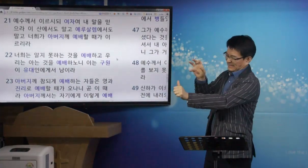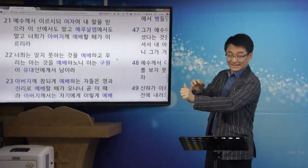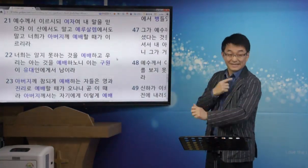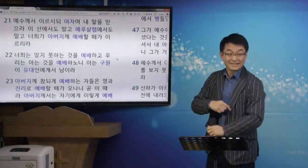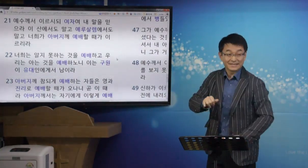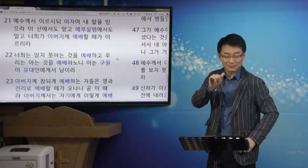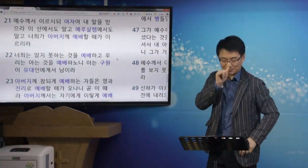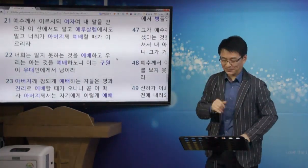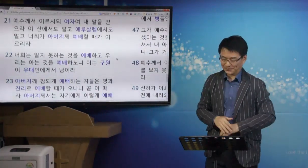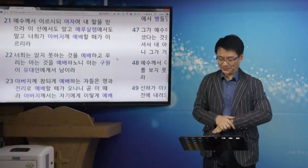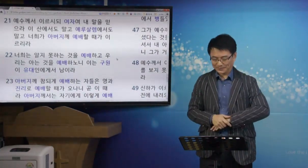예수님이